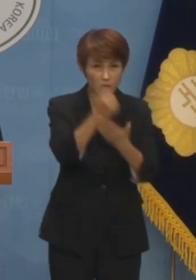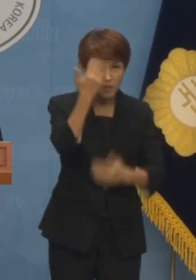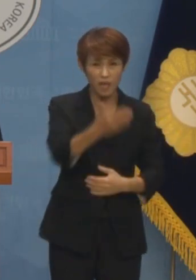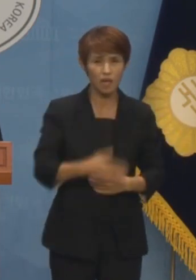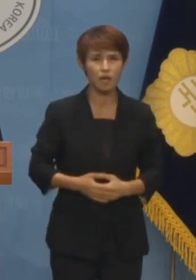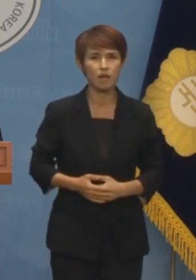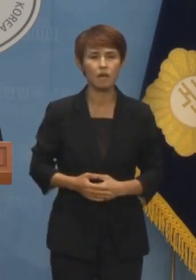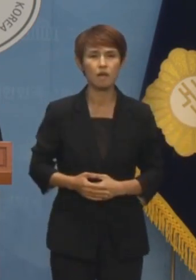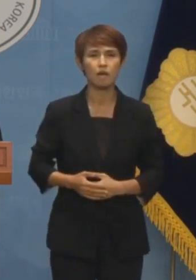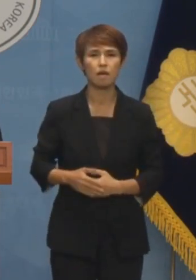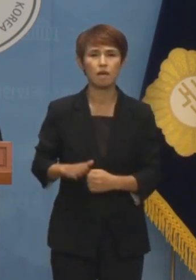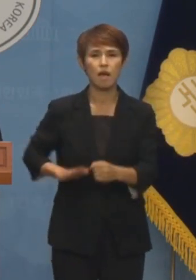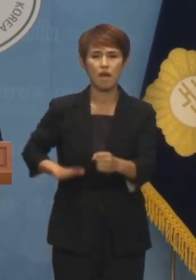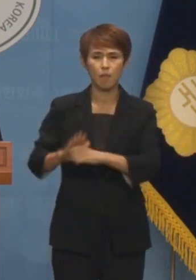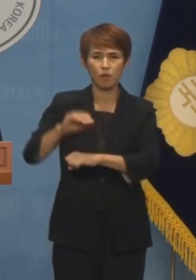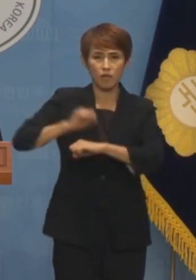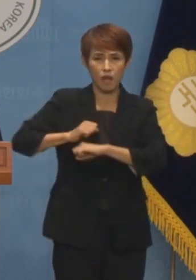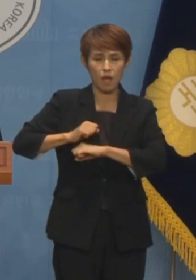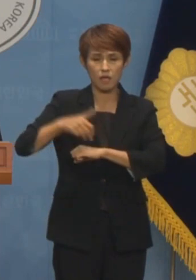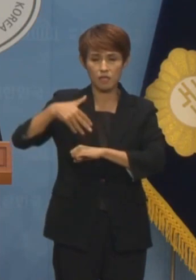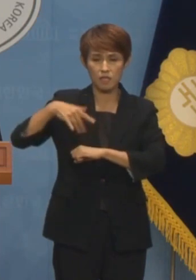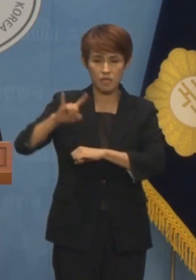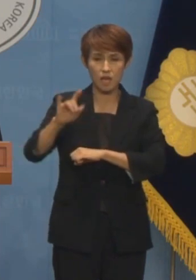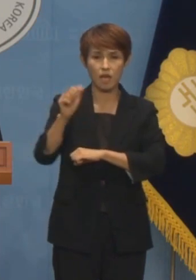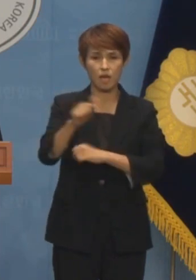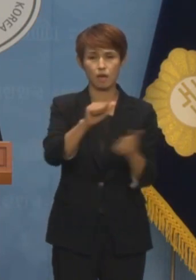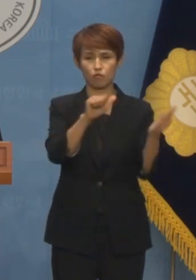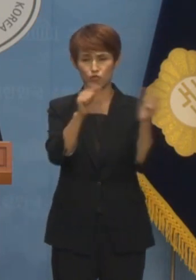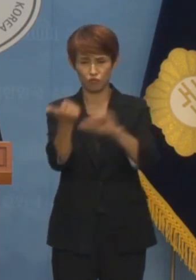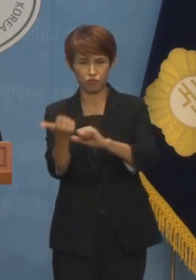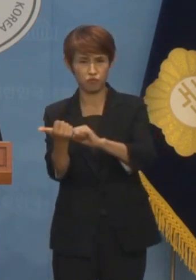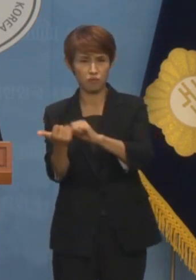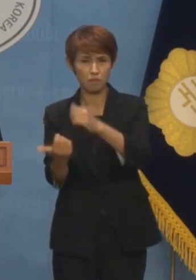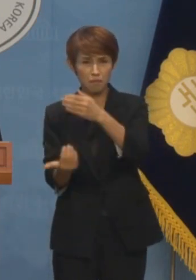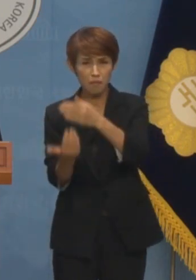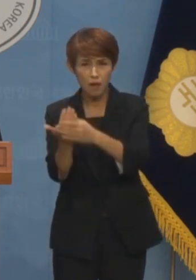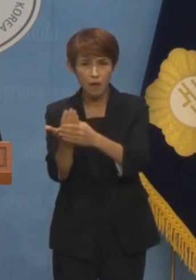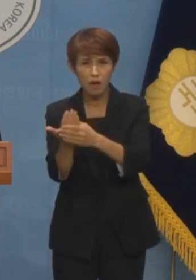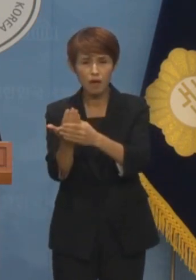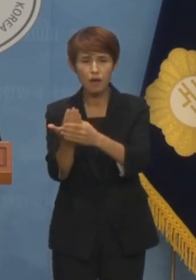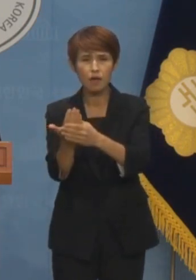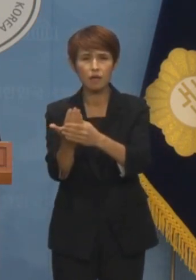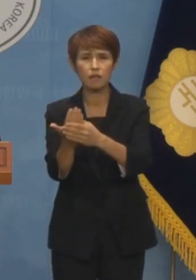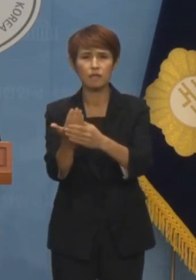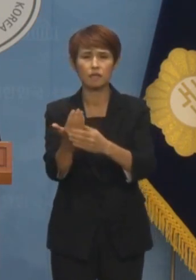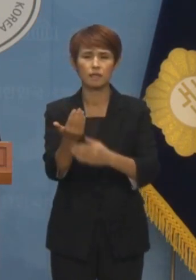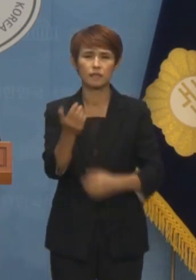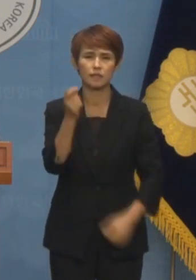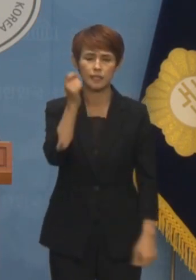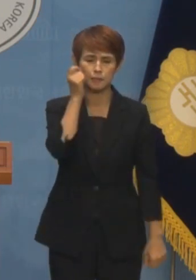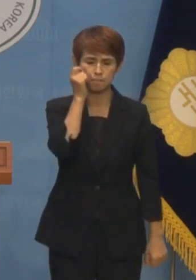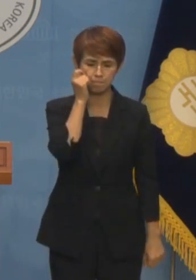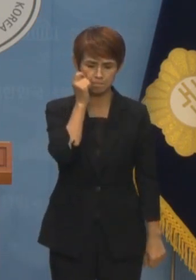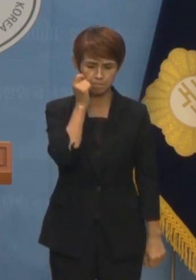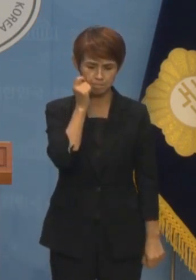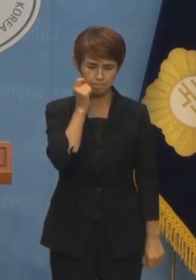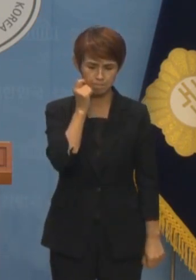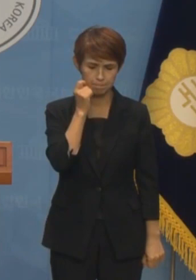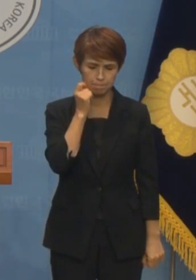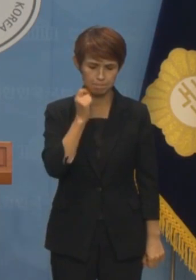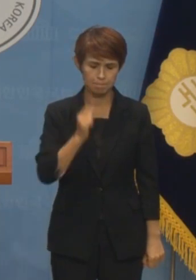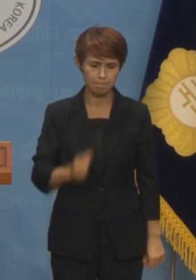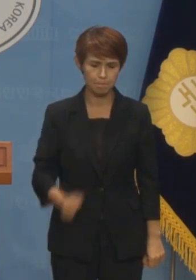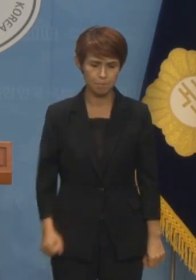해병대 최상병의 안타까운 희생에 다시 한번 머리 숙여 명복을 빕니다.